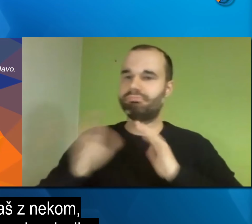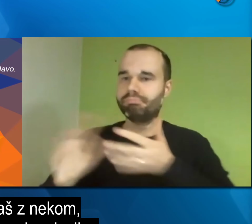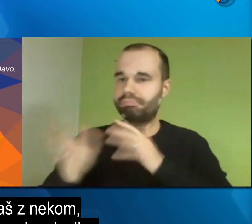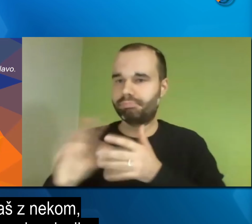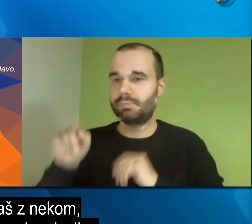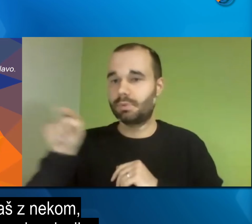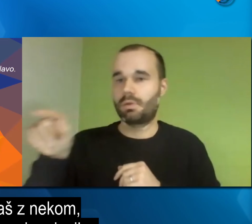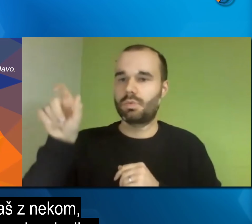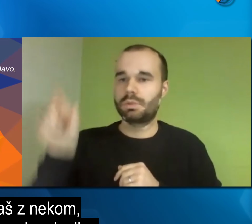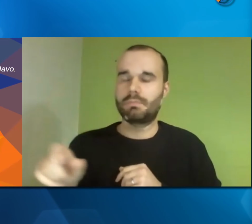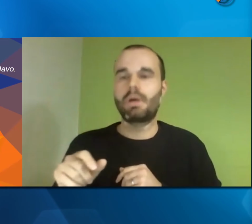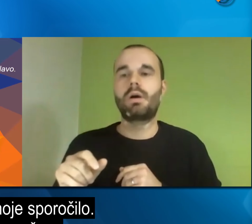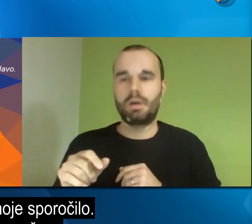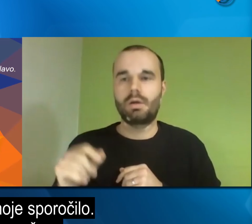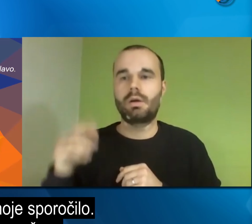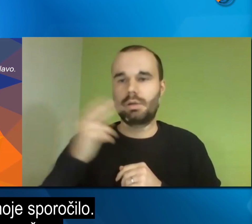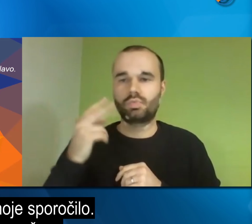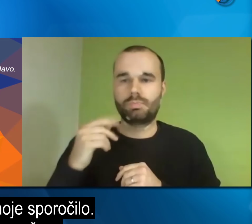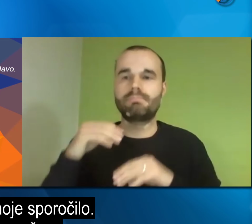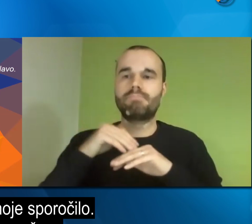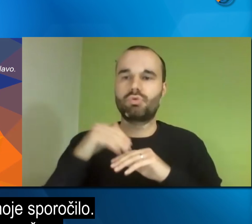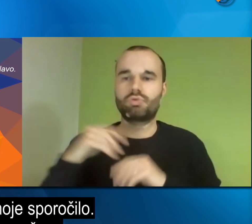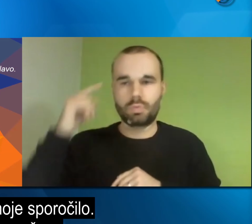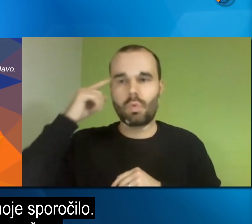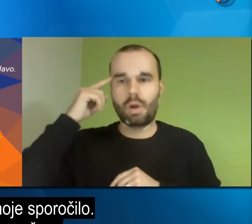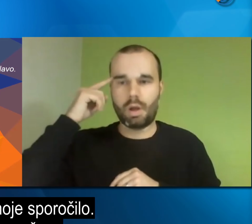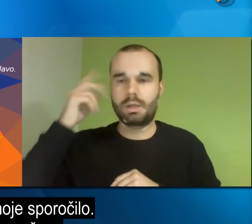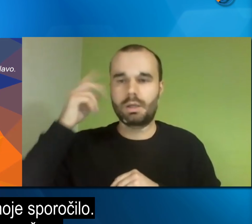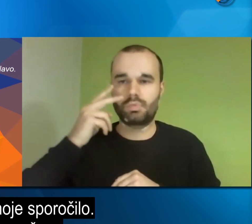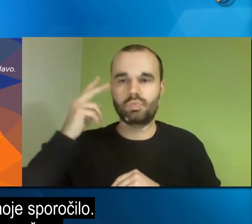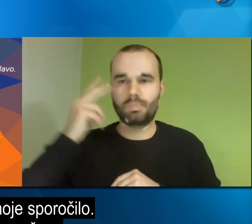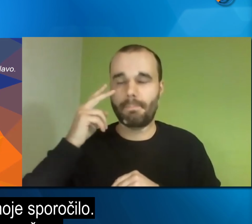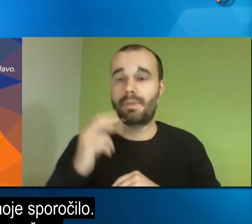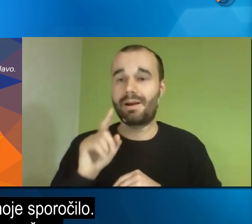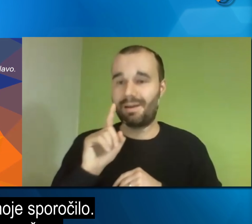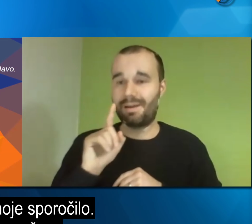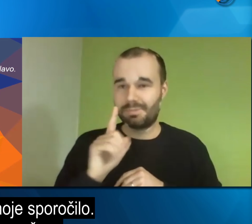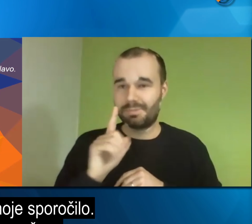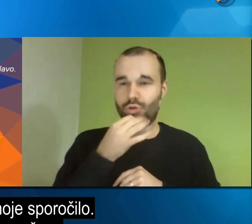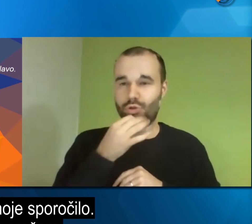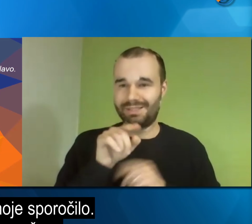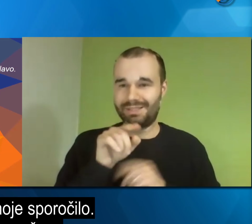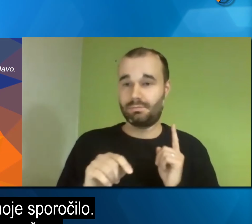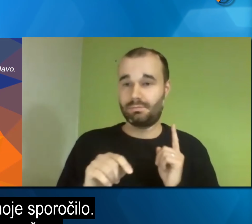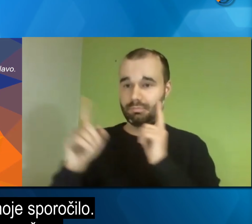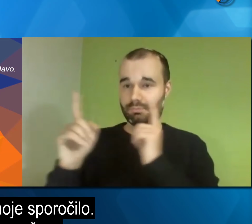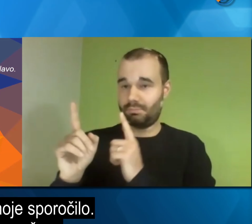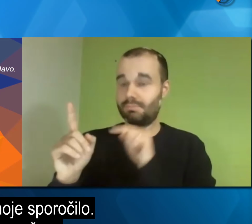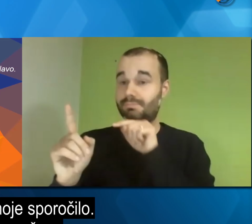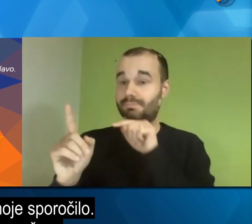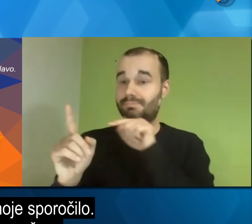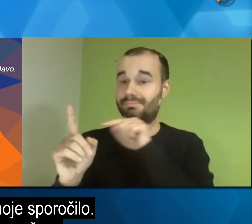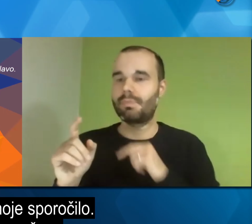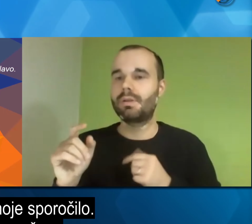jaz govorim v svojem jeziku, ja, okej, ga bo razumel moje sporočilo. Če